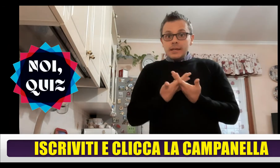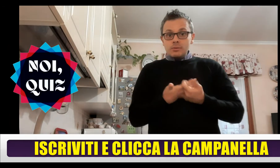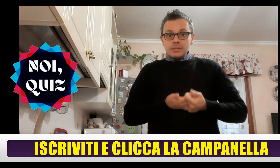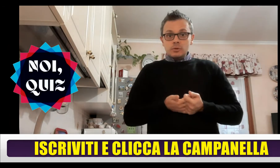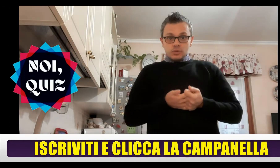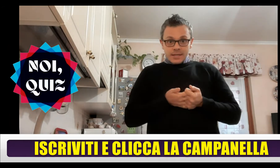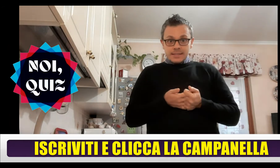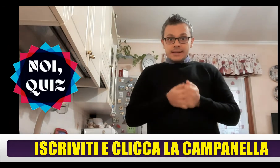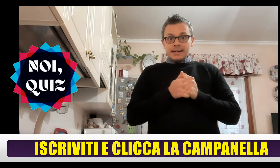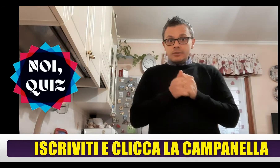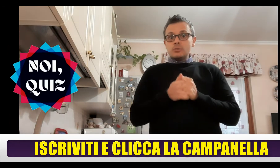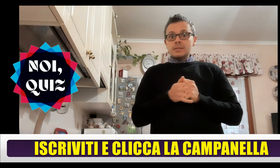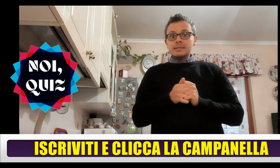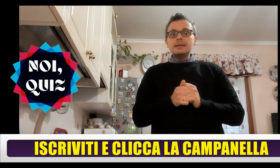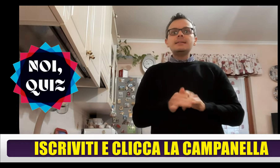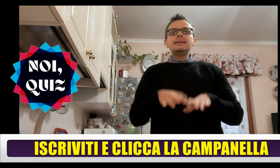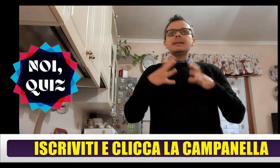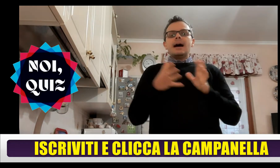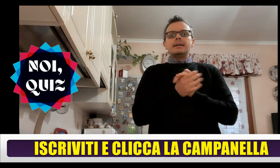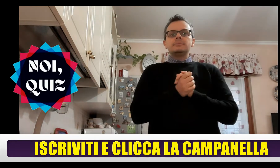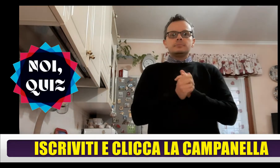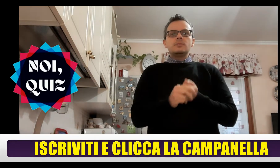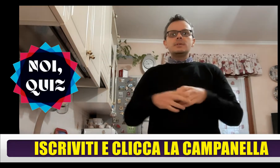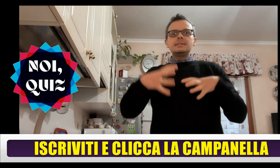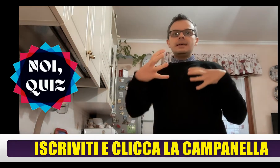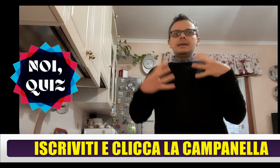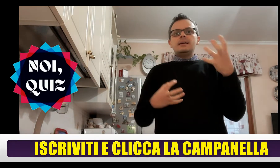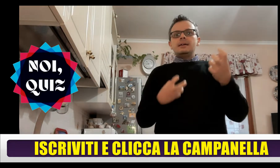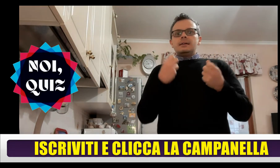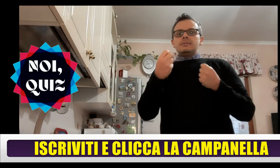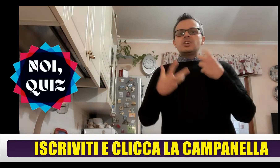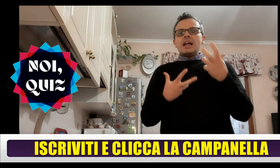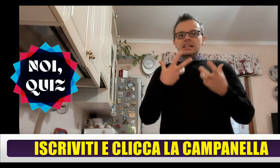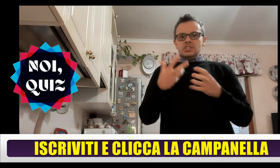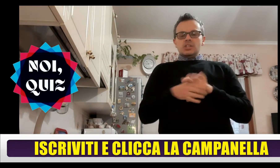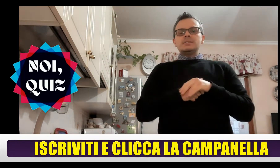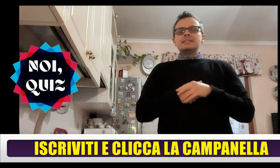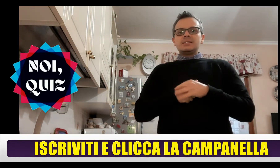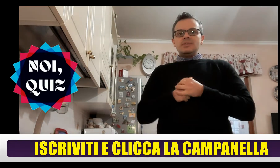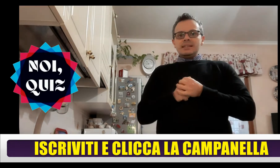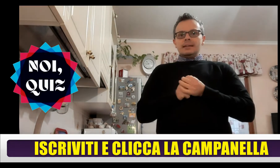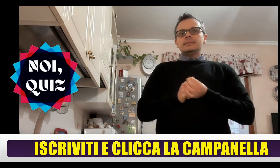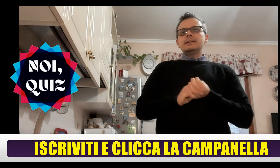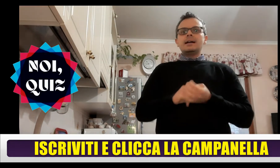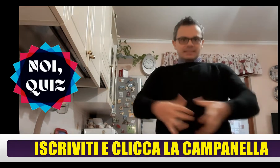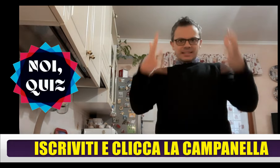questi due successi del canale Noi Quiz e di creare queste challenge, queste sfide tra